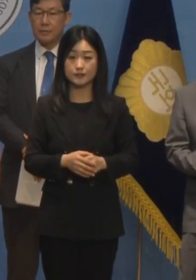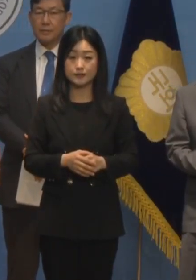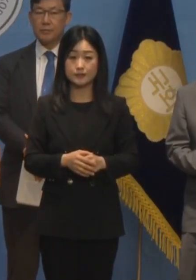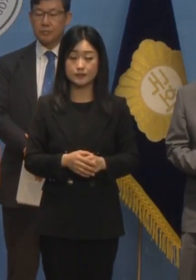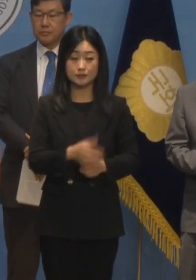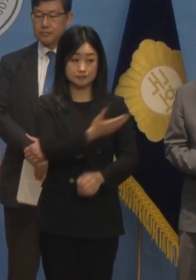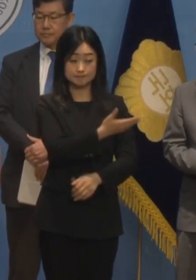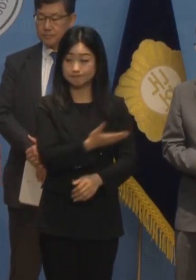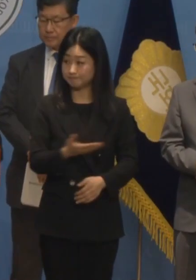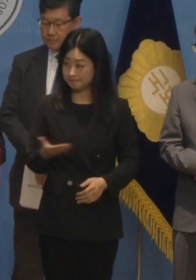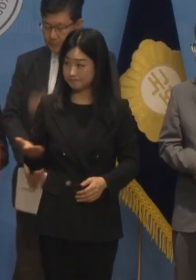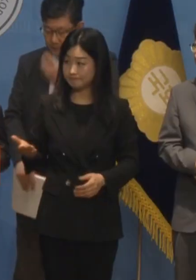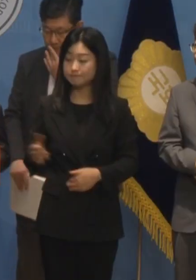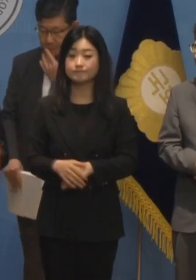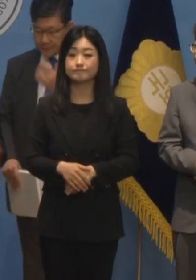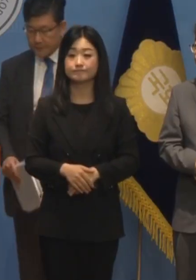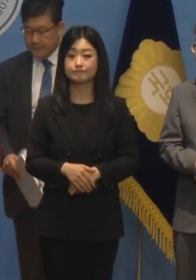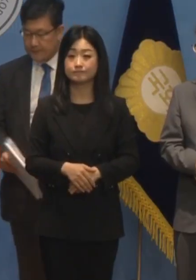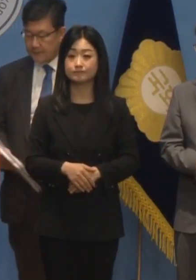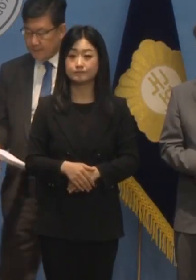위원 1동.